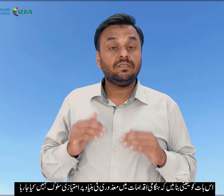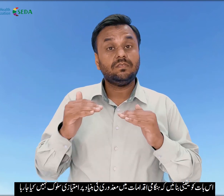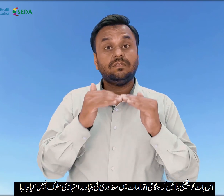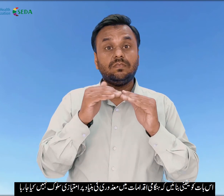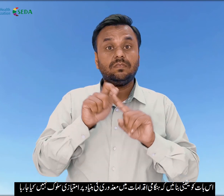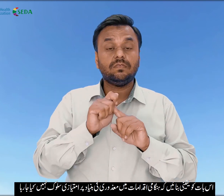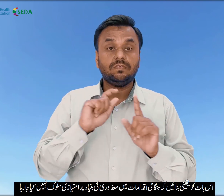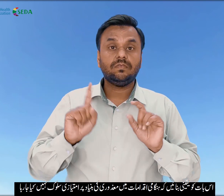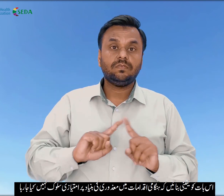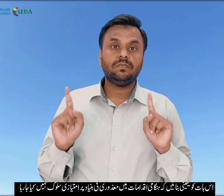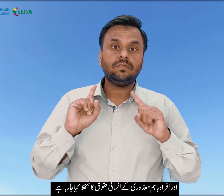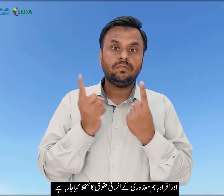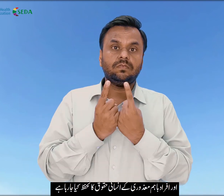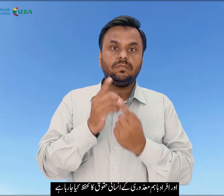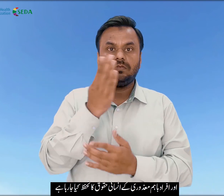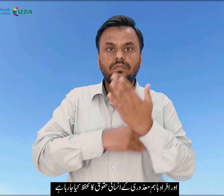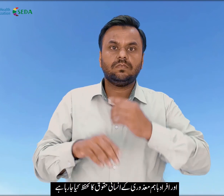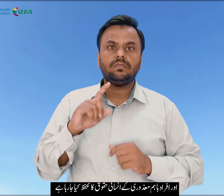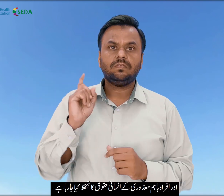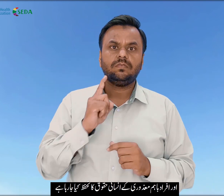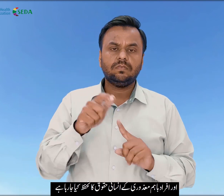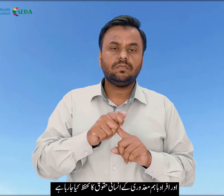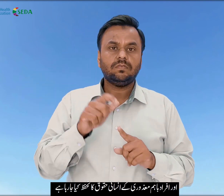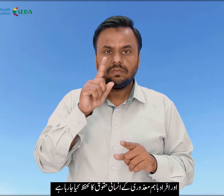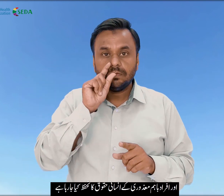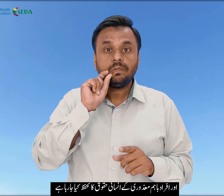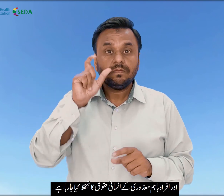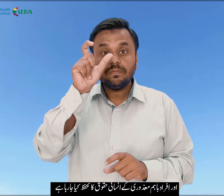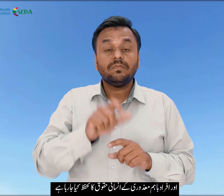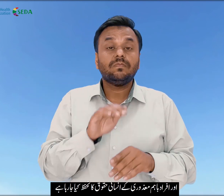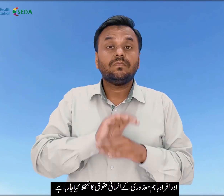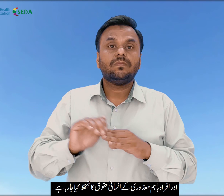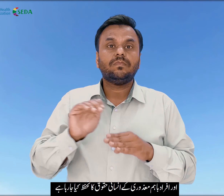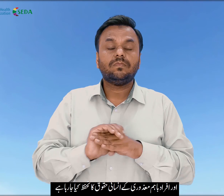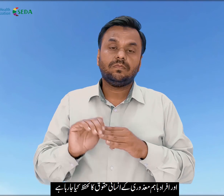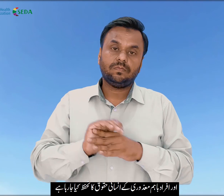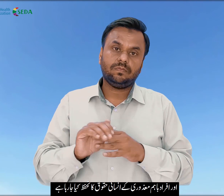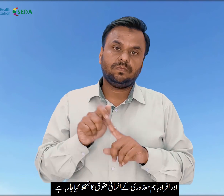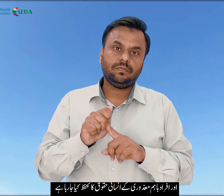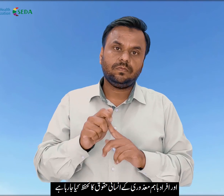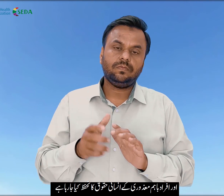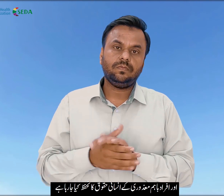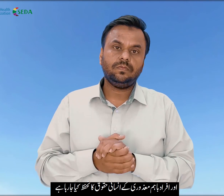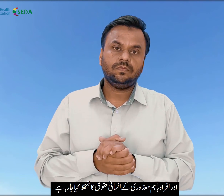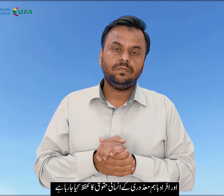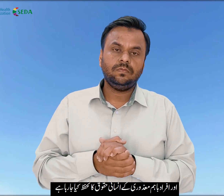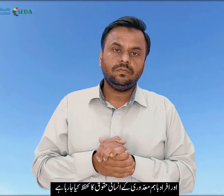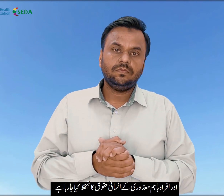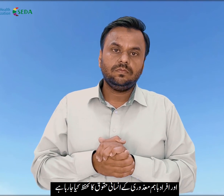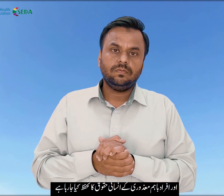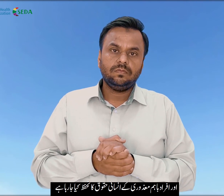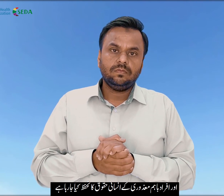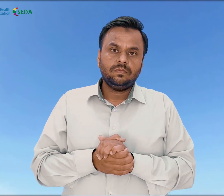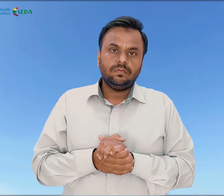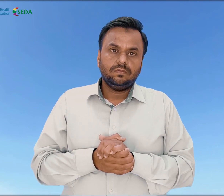جا رہا اور افراد باہم معذوری کے انسانی حقوق کا تحفظ کیا جا رہا ہے۔